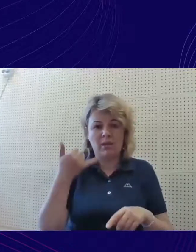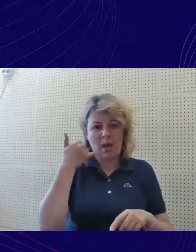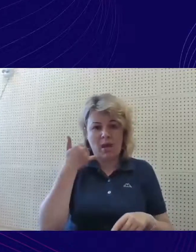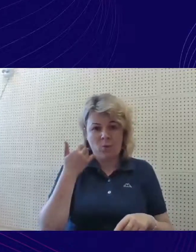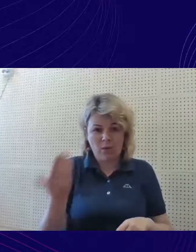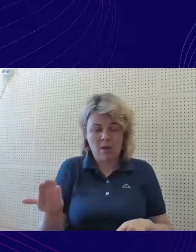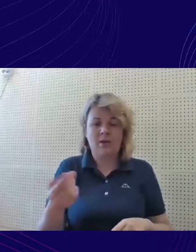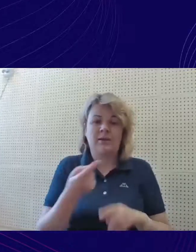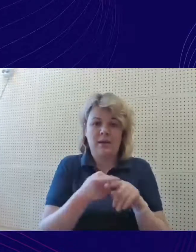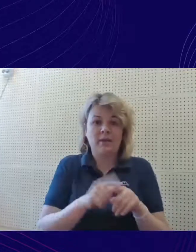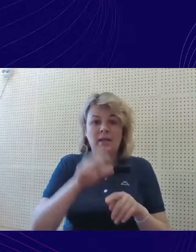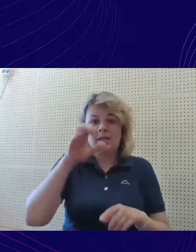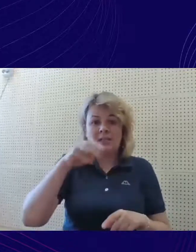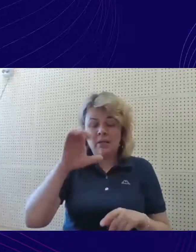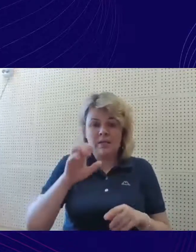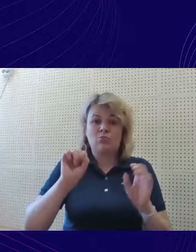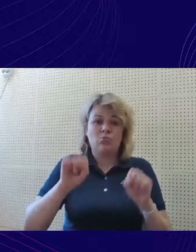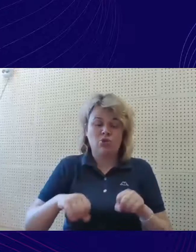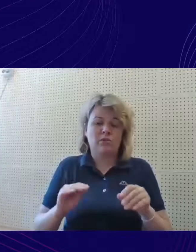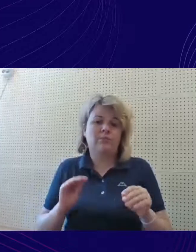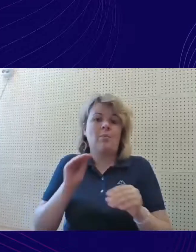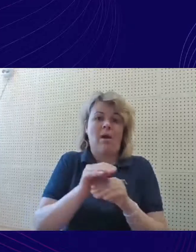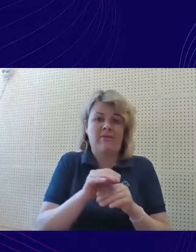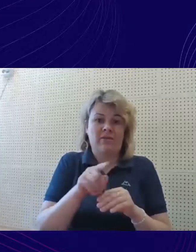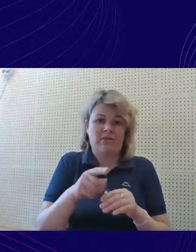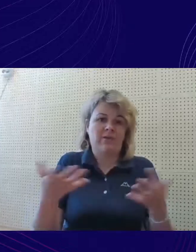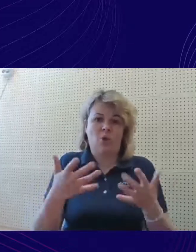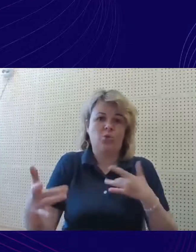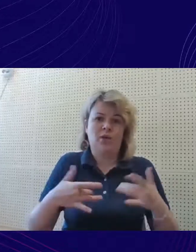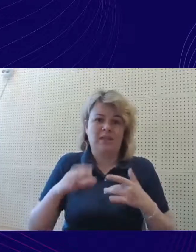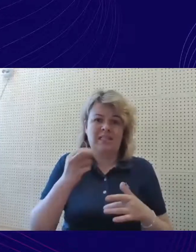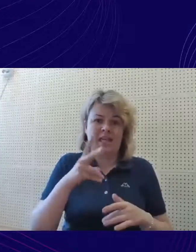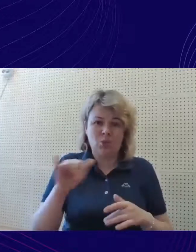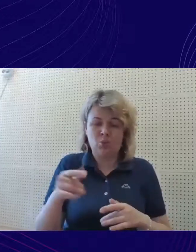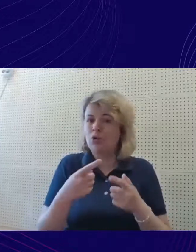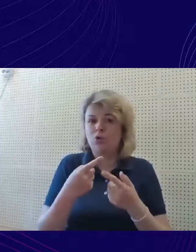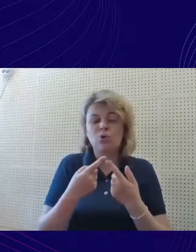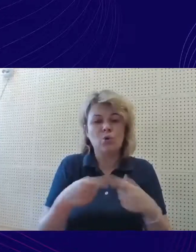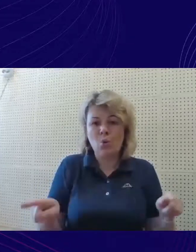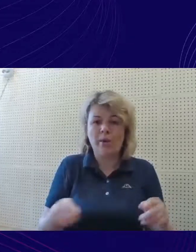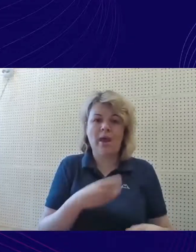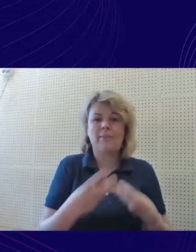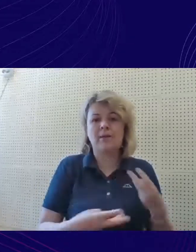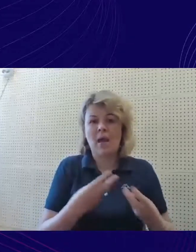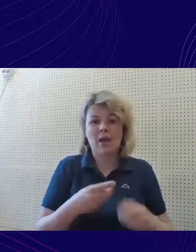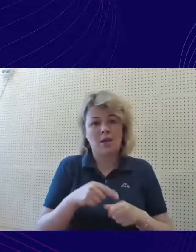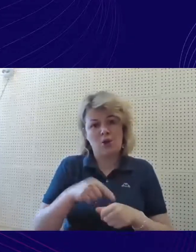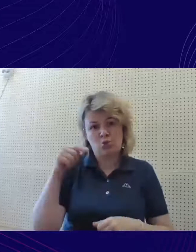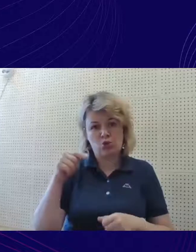смс-ка может привнести в сцену другое эмоциональное